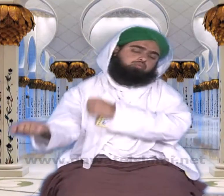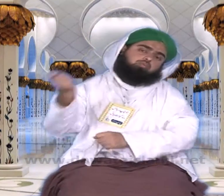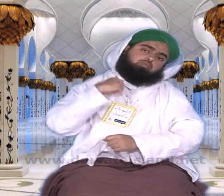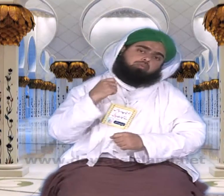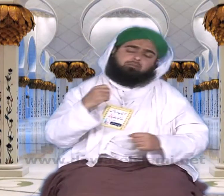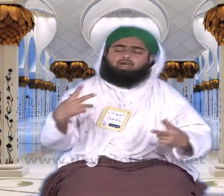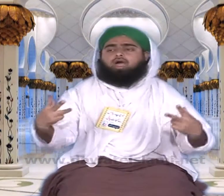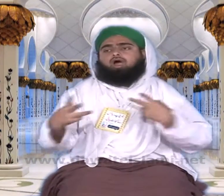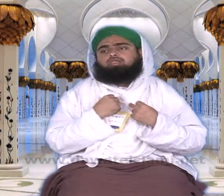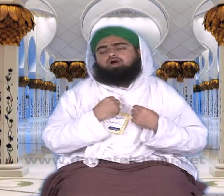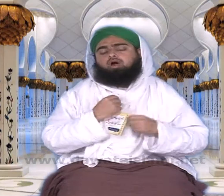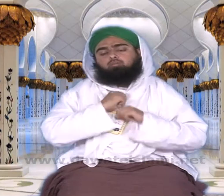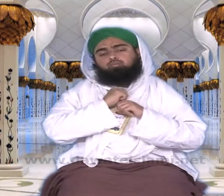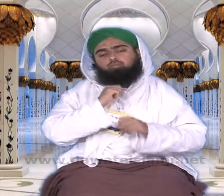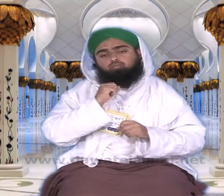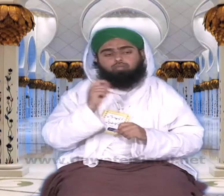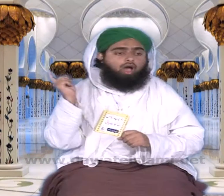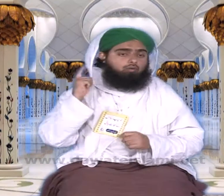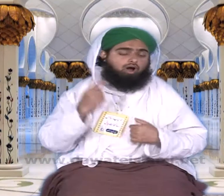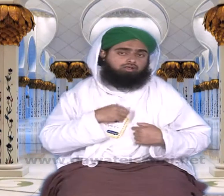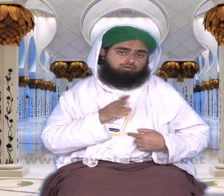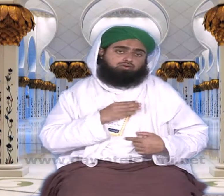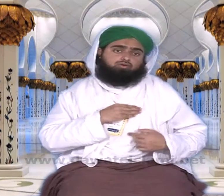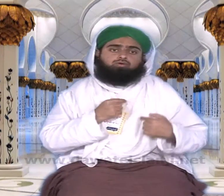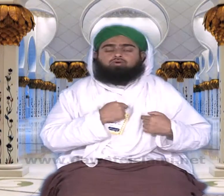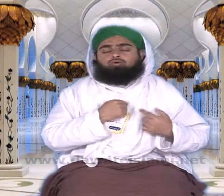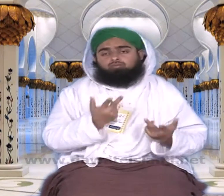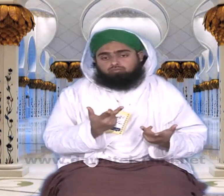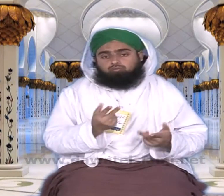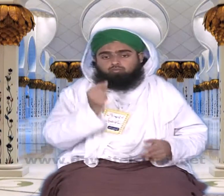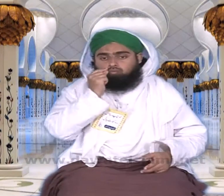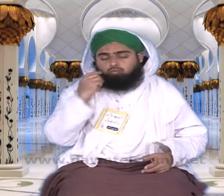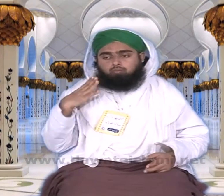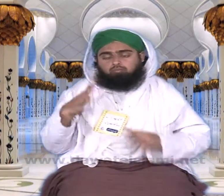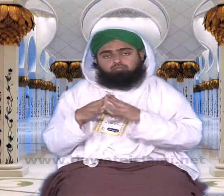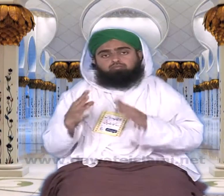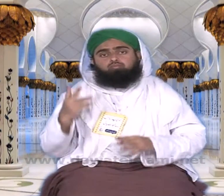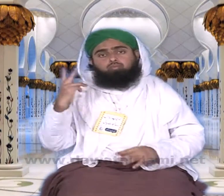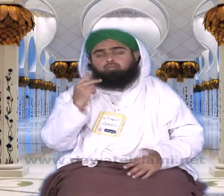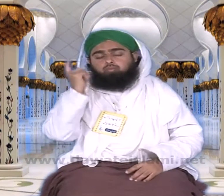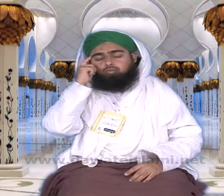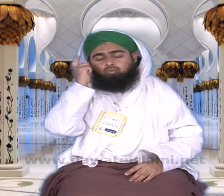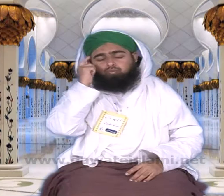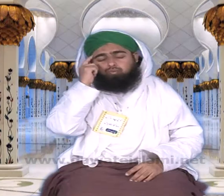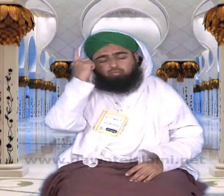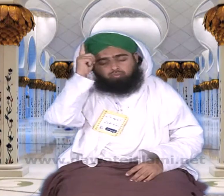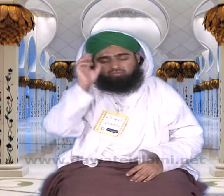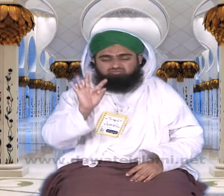جو آواز سنی وہ اسی ہتھوڑے کی تھی سپے سالار یہ خواب سن کر لرز اٹھا آن پر پھلے بے